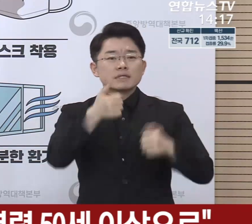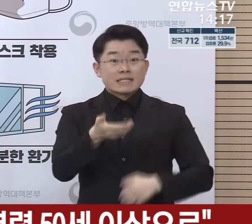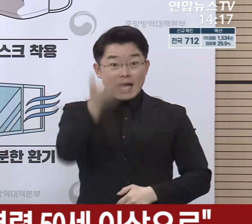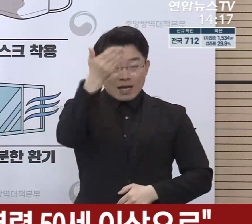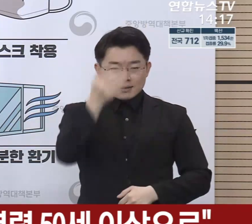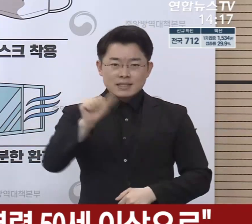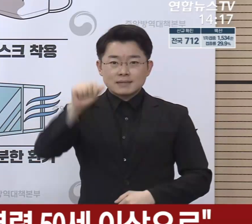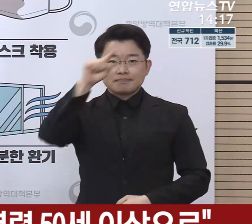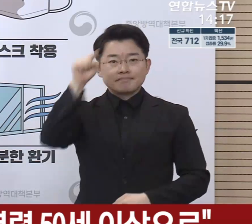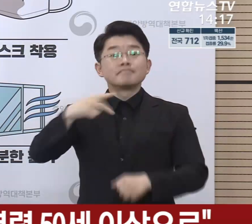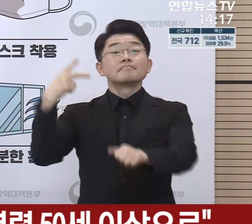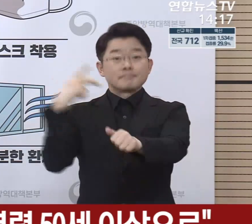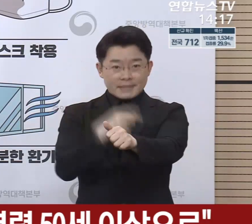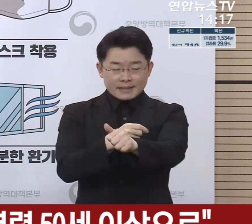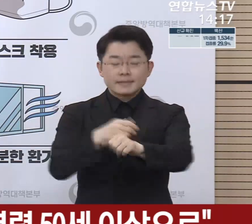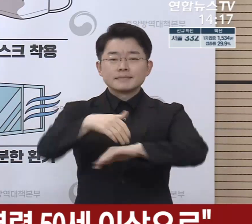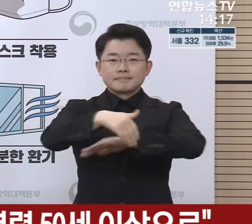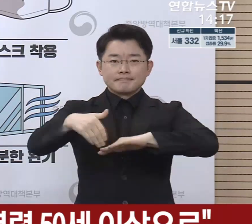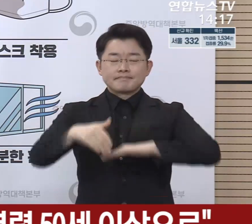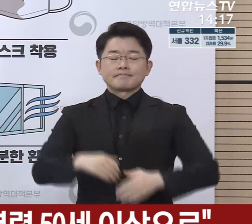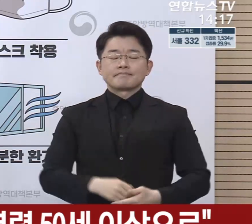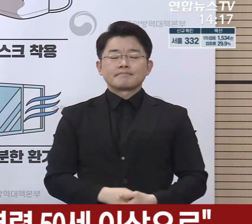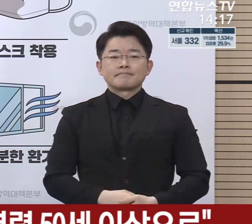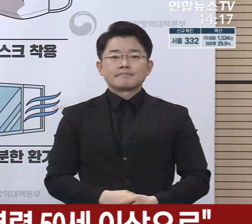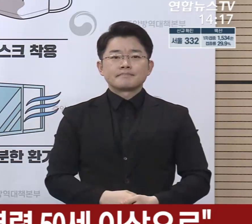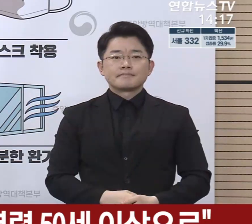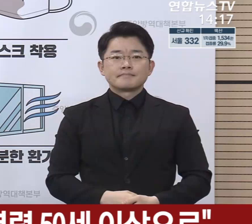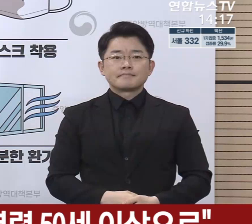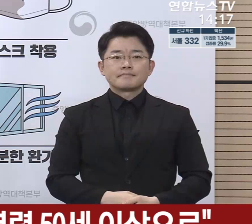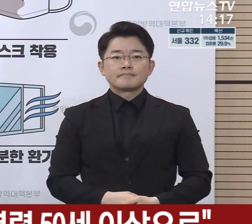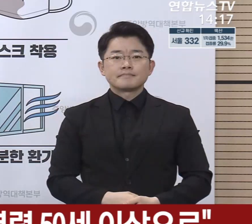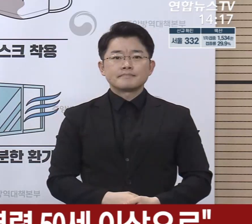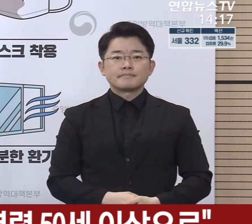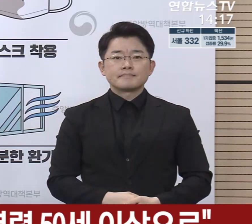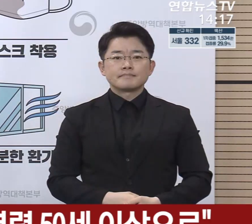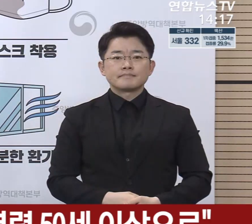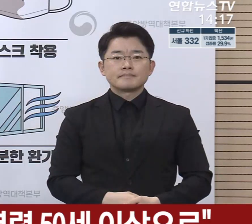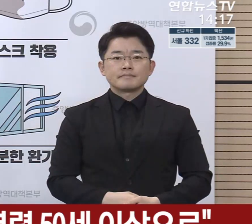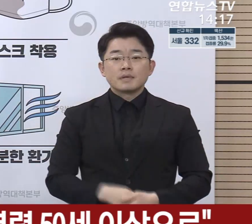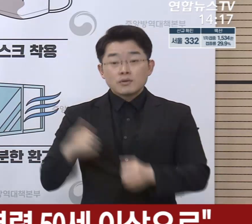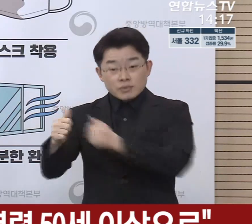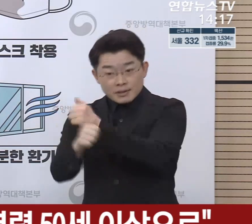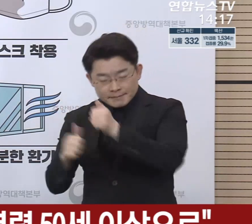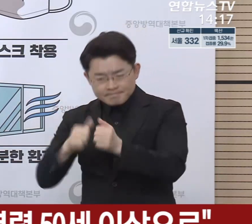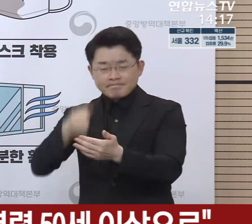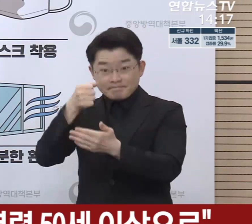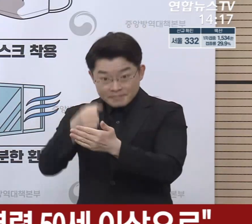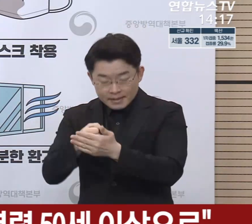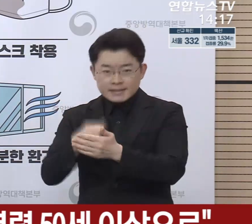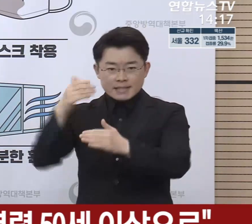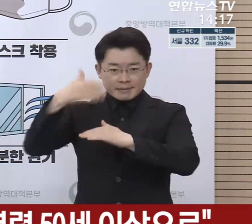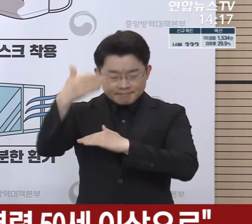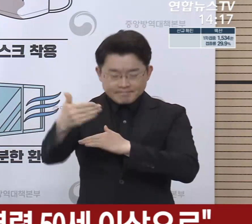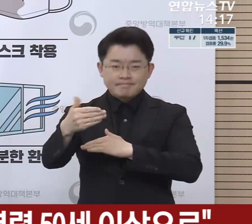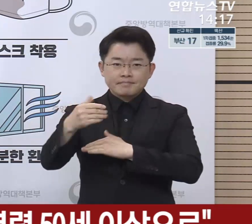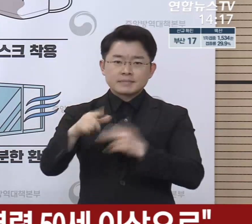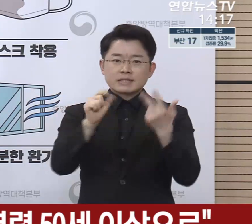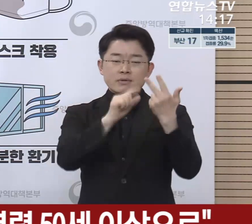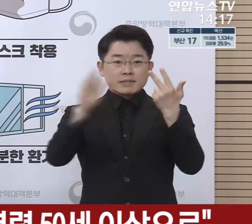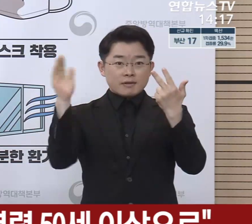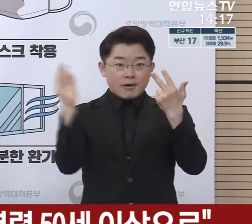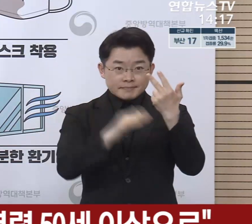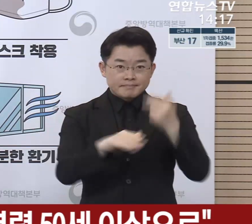접종 권고 연령을 상향하기로 위원회가 결정하였습니다. 위원회의 결정에 따라서 추진단은